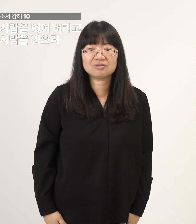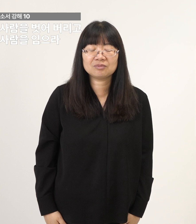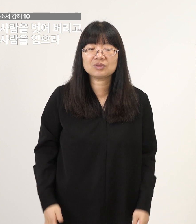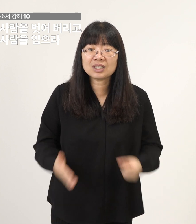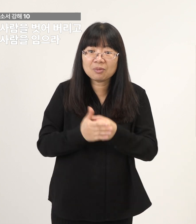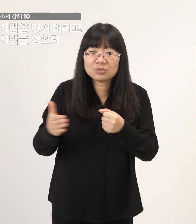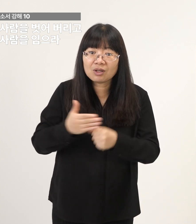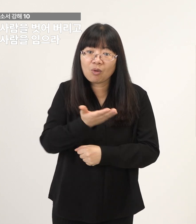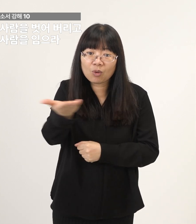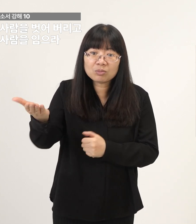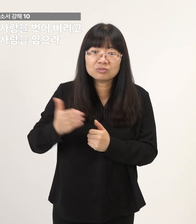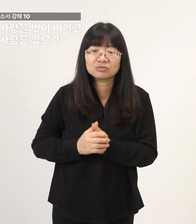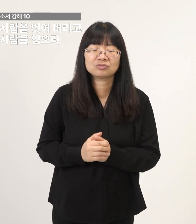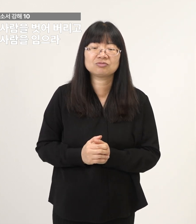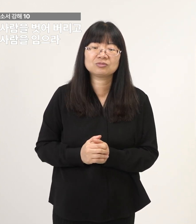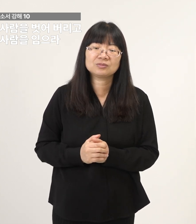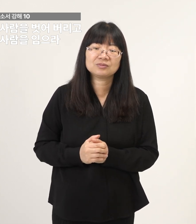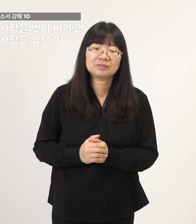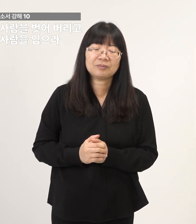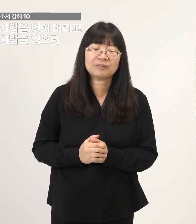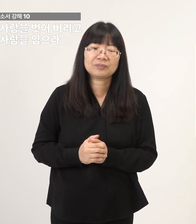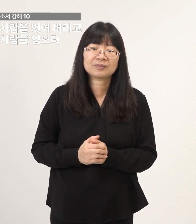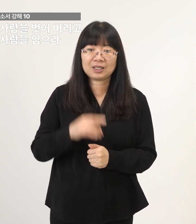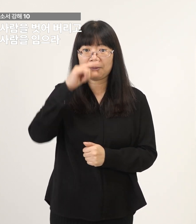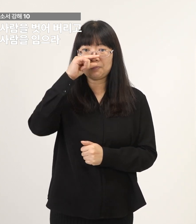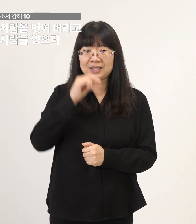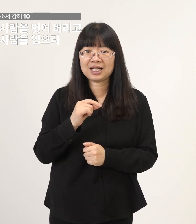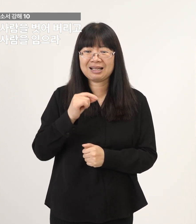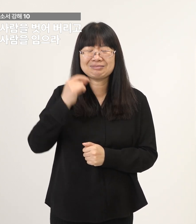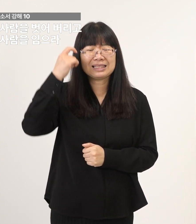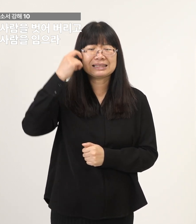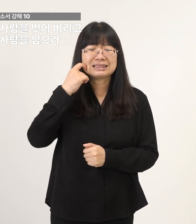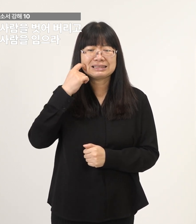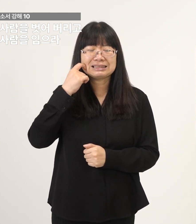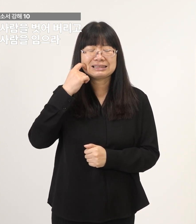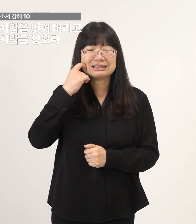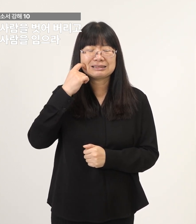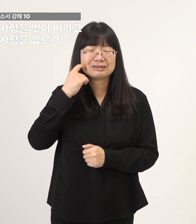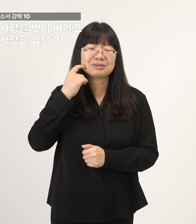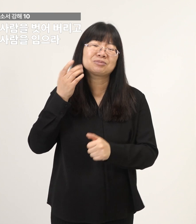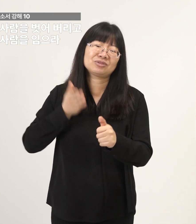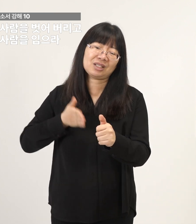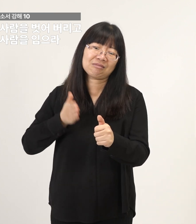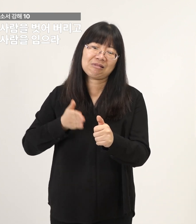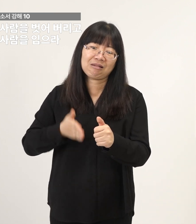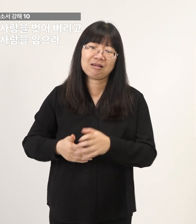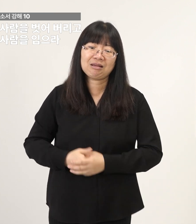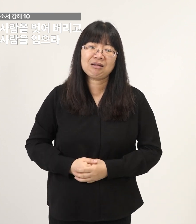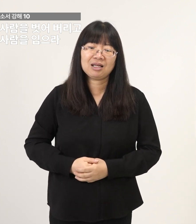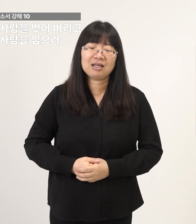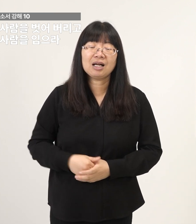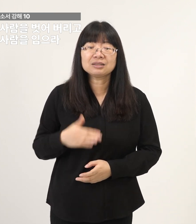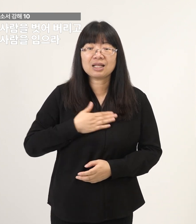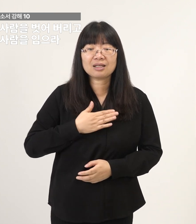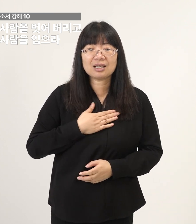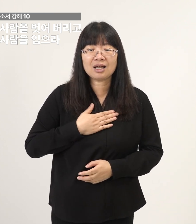그러니까 여러분들이 민감하게 좀 느낄 수 있다면, 내가